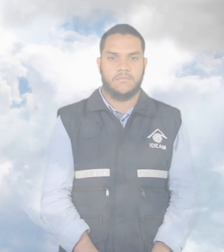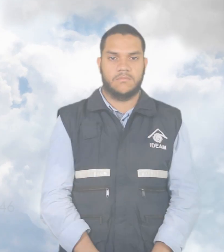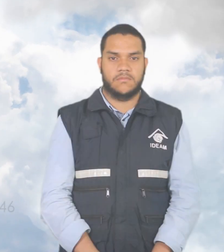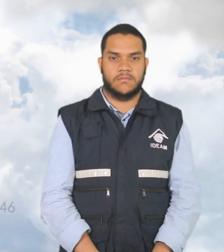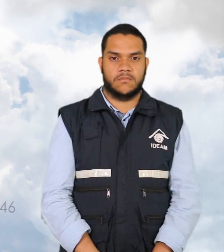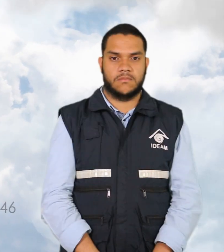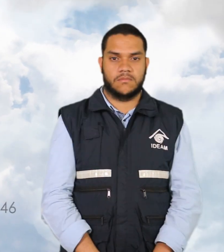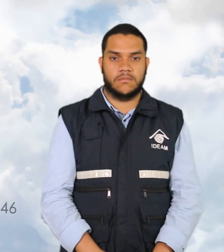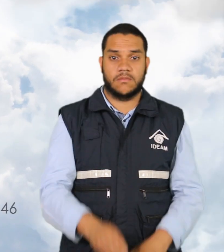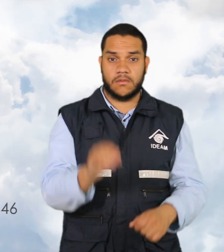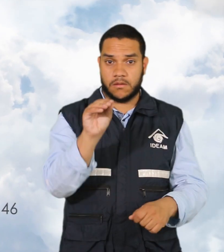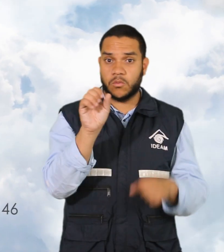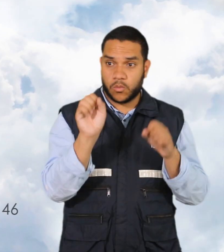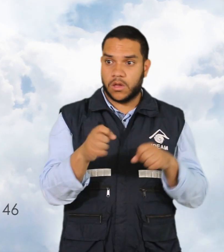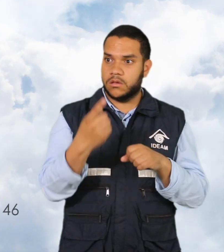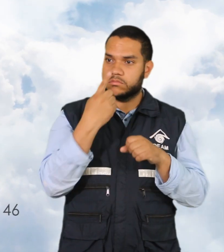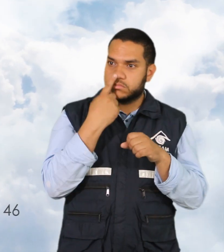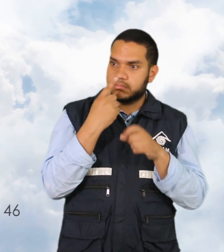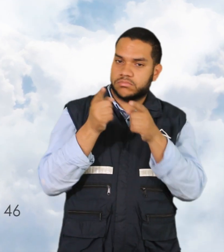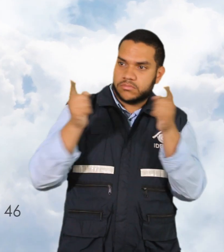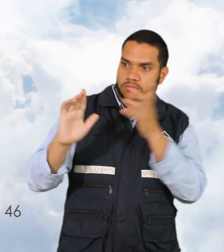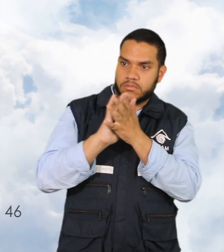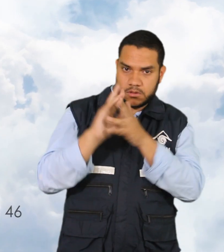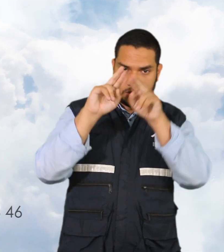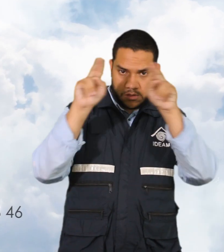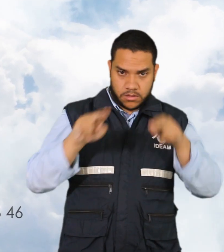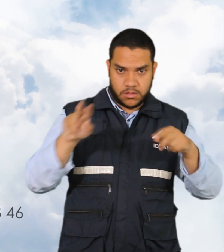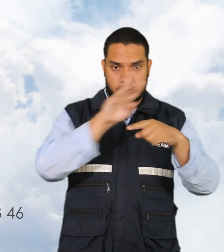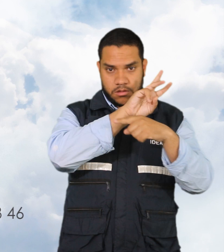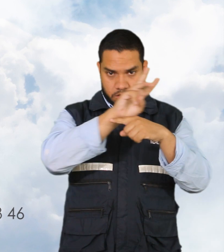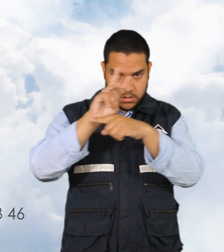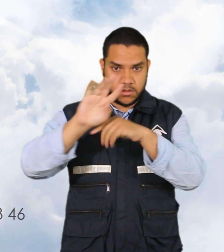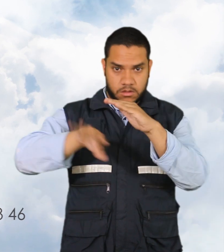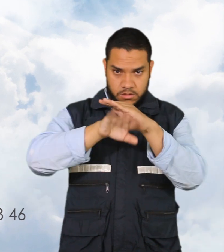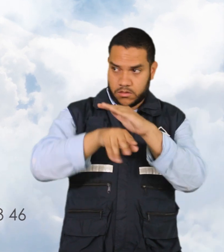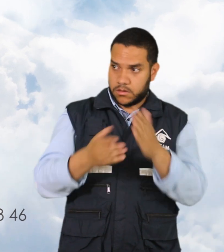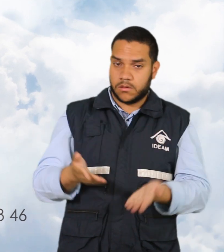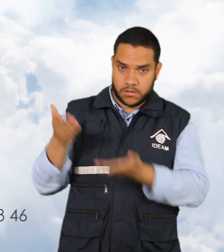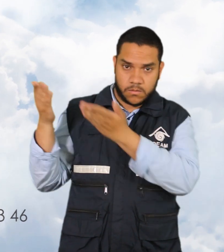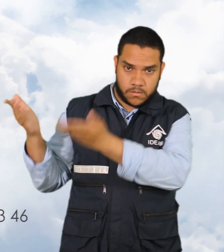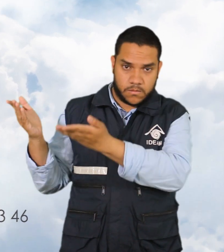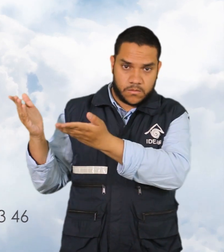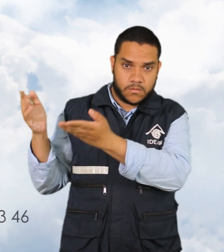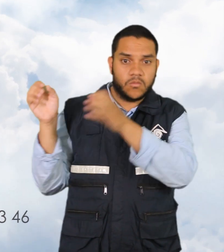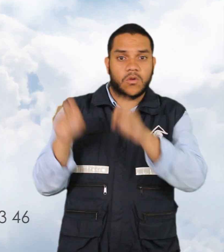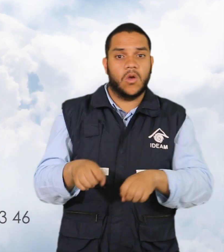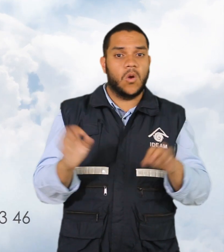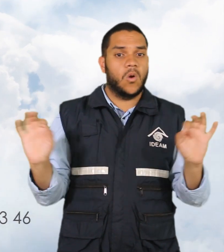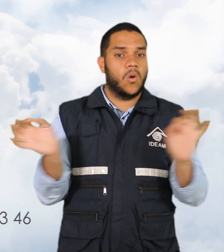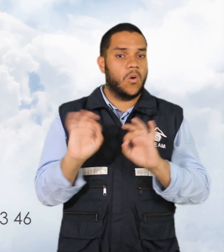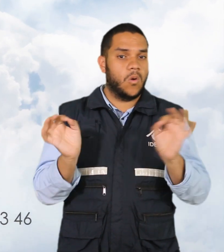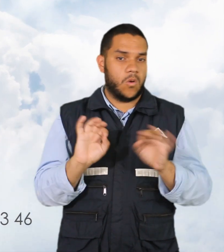Recuerden que para obtener mayor información sobre las condiciones hidrometeológicas pueden consultar la página de internet www.edam